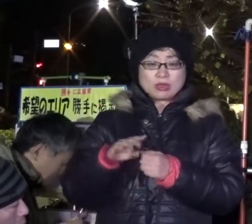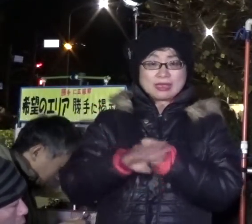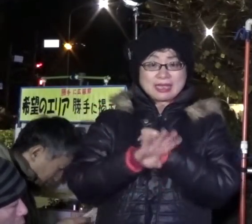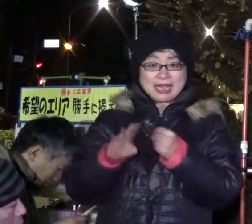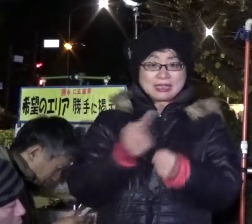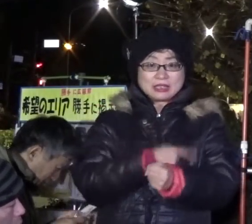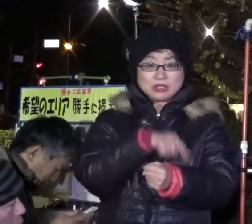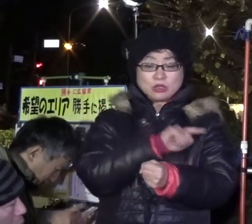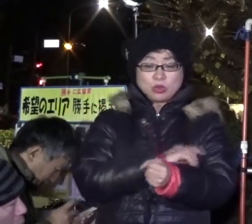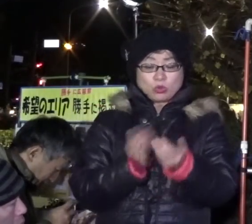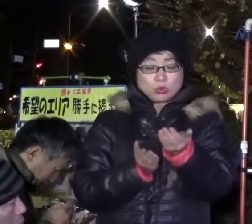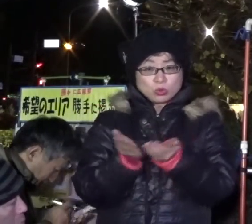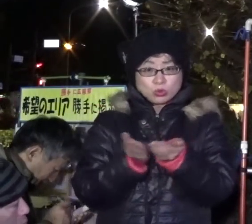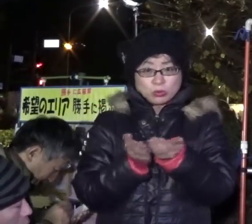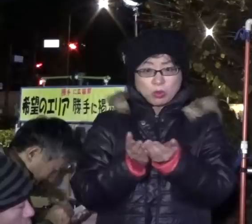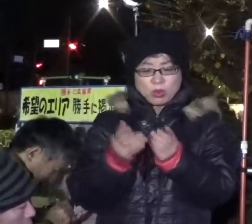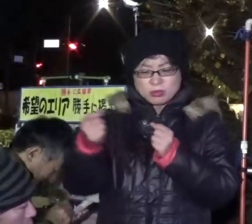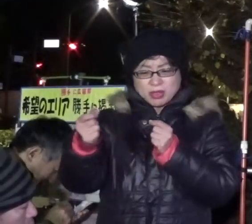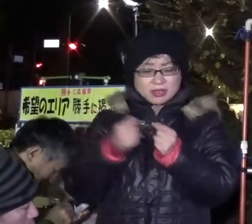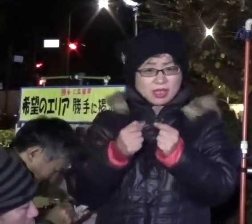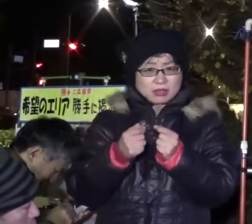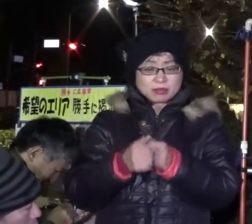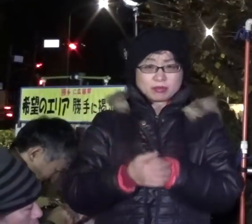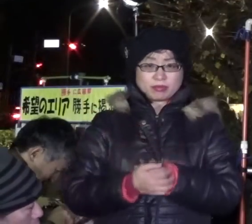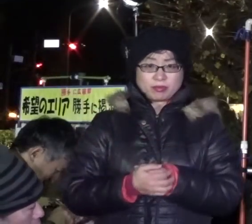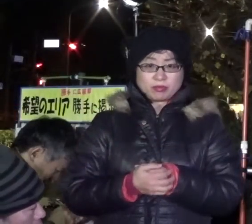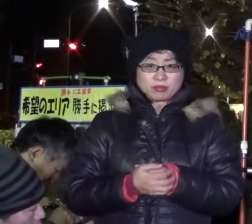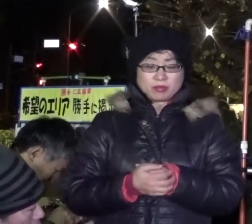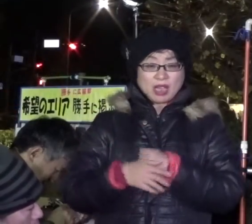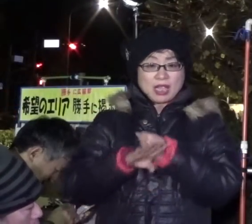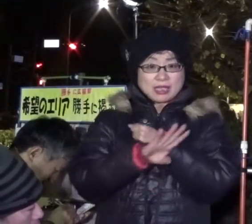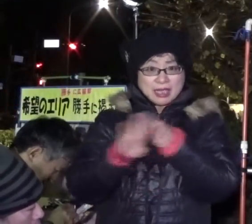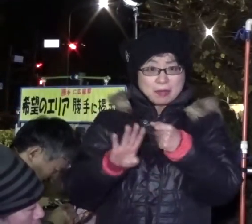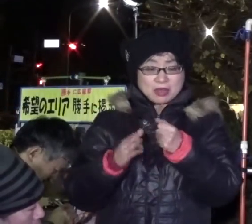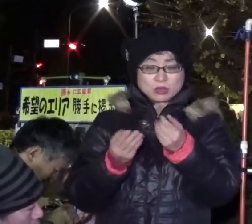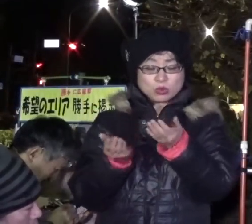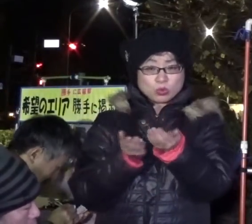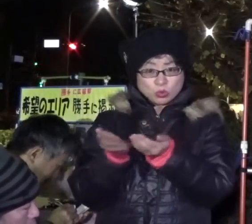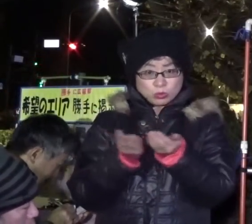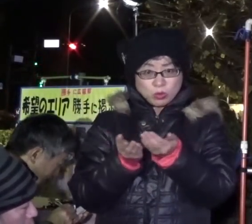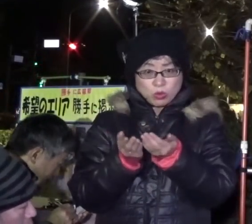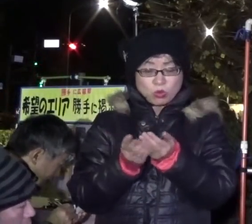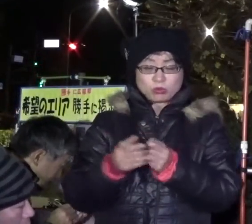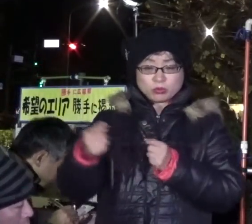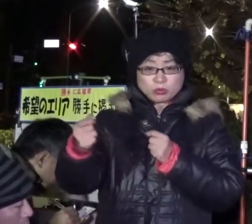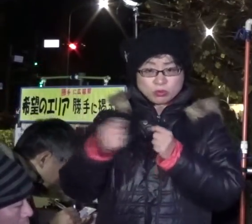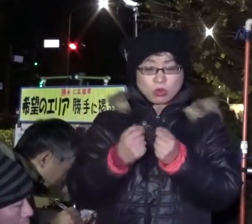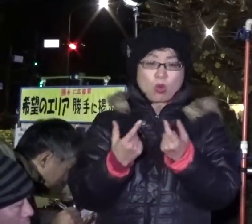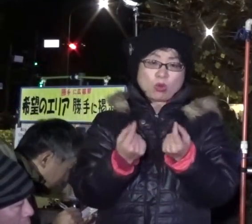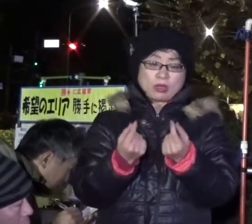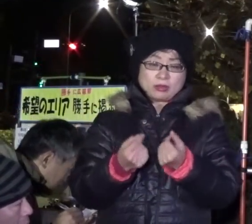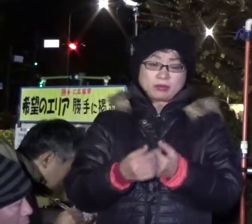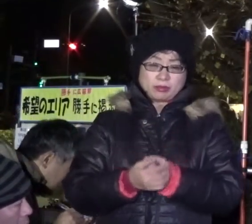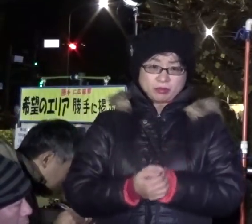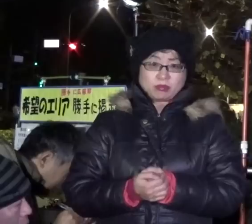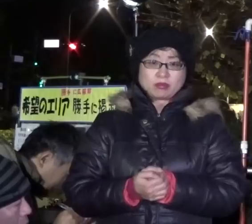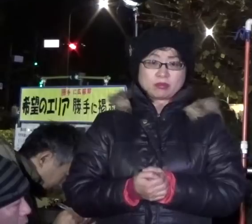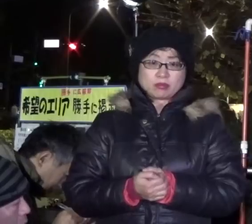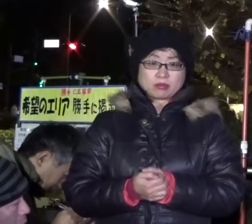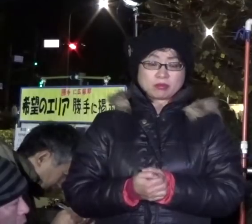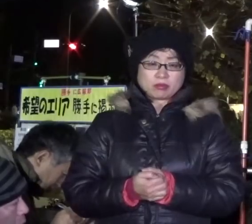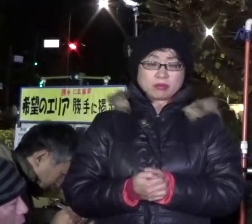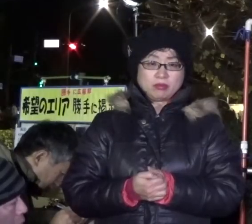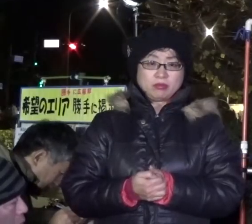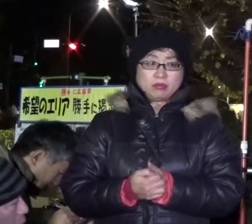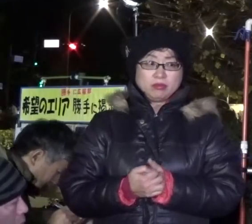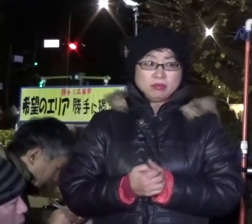い、理解していきたいと思うんですよ。原子力空母、原発空母、一番近い 原発は横須賀ですっていうことです